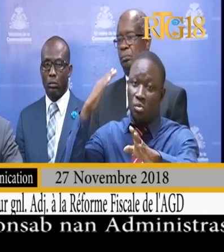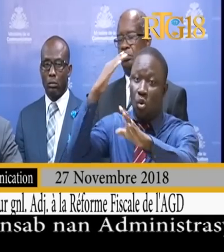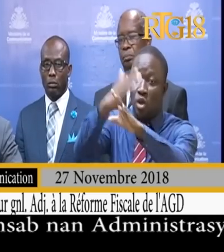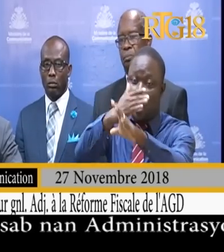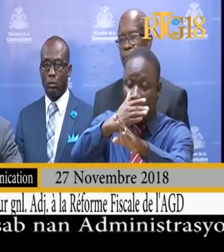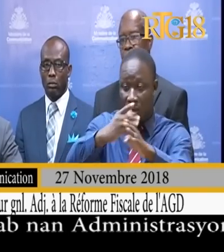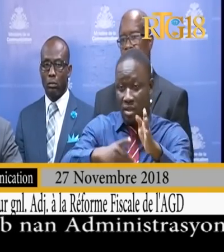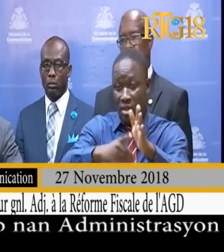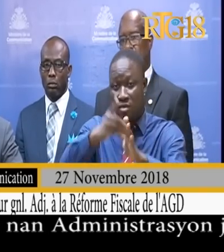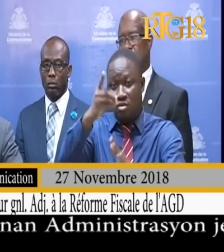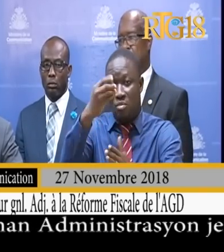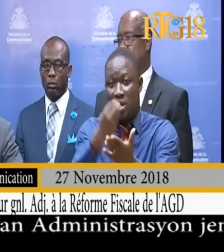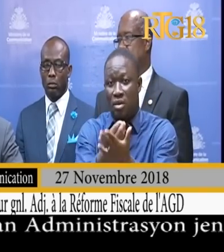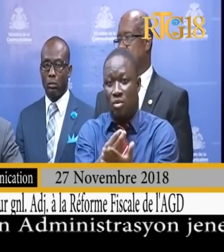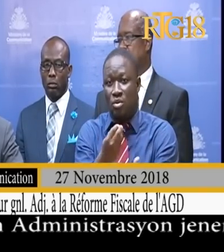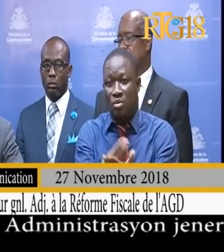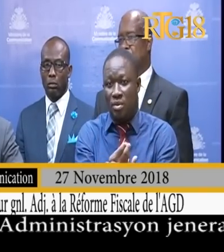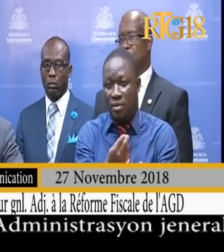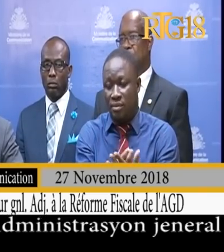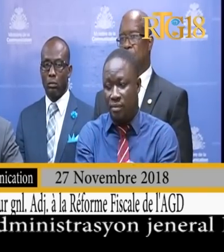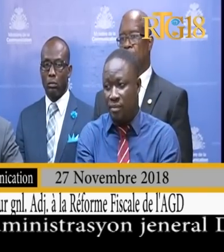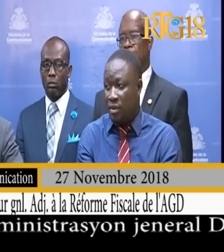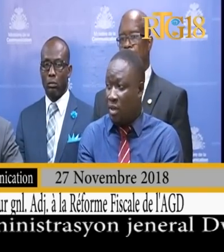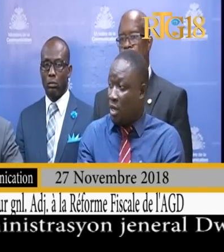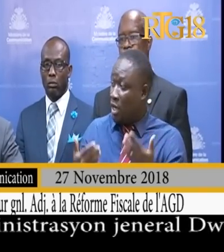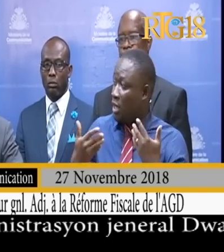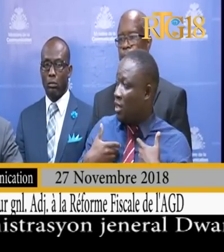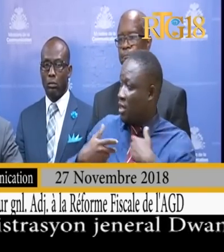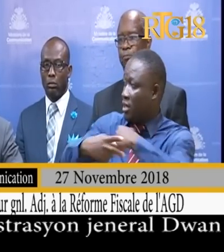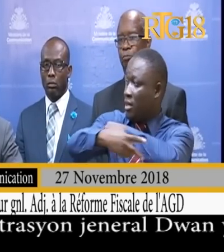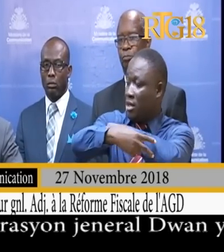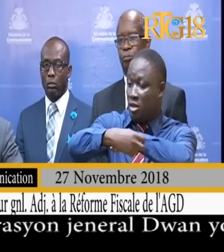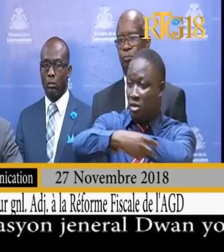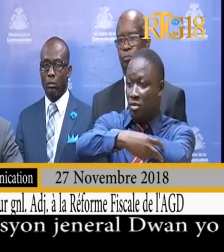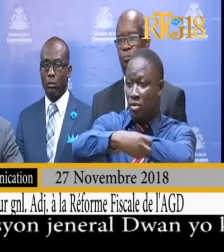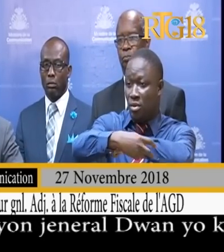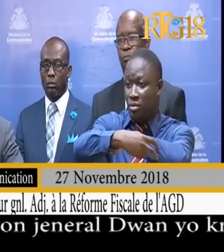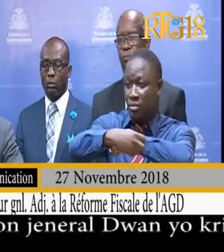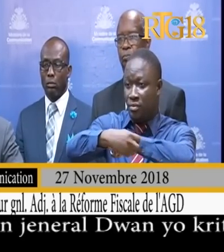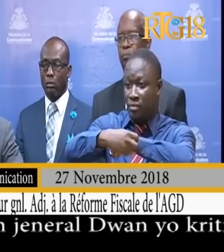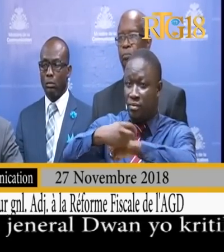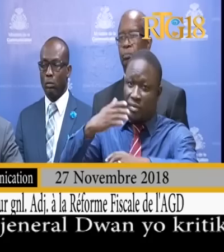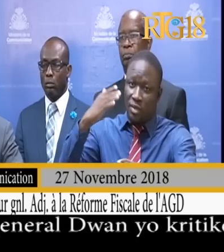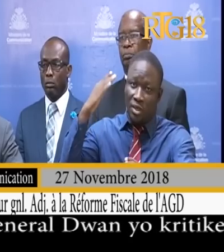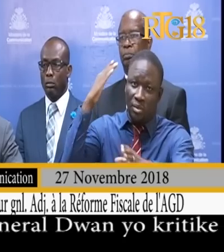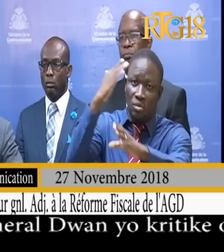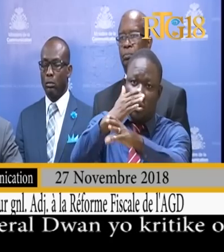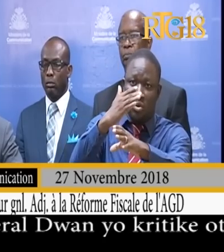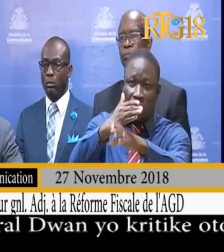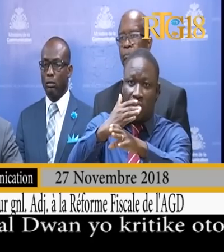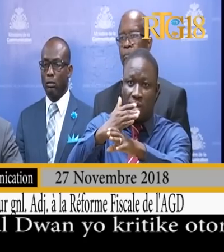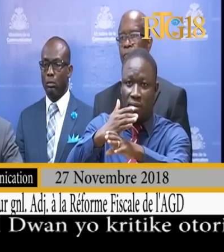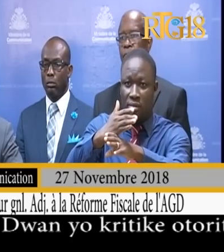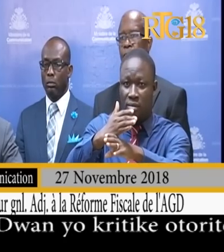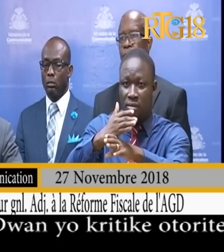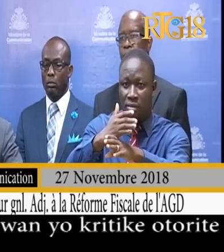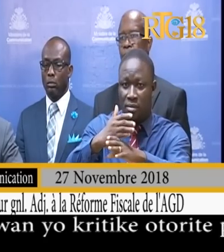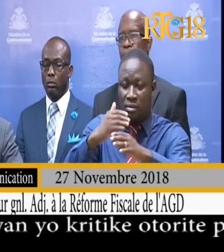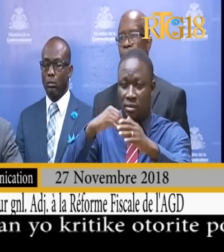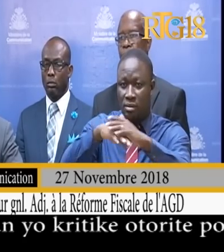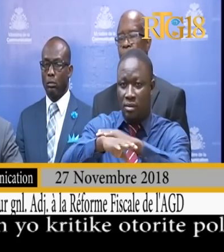devlopman ekonomik, lor gen kontribane, li bloke produksyon nasyonal,